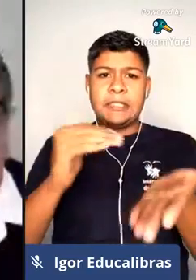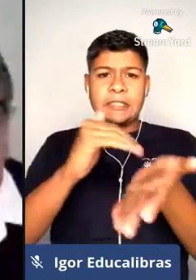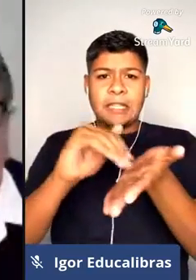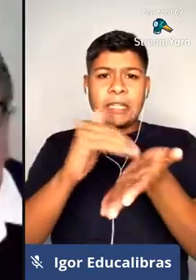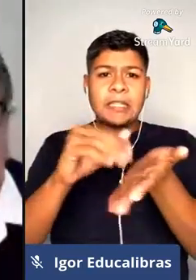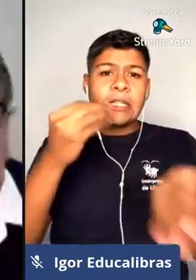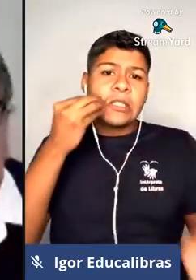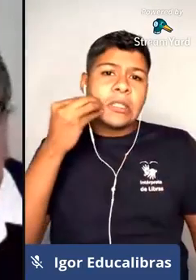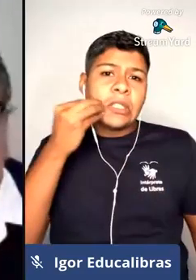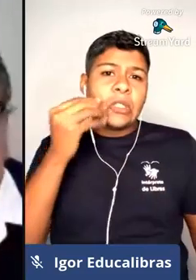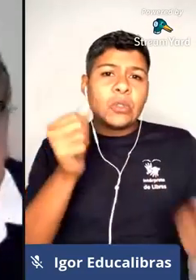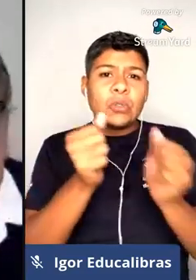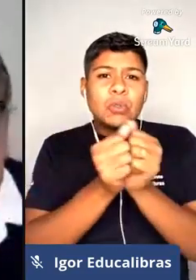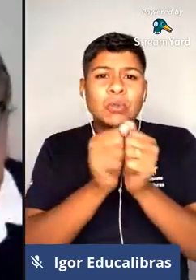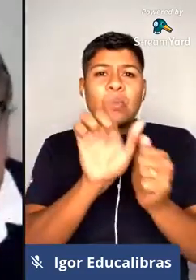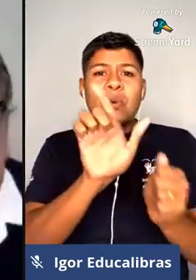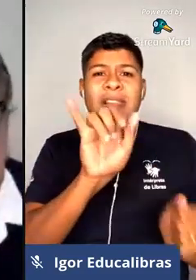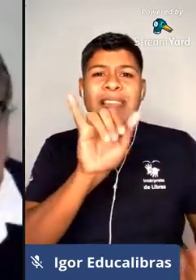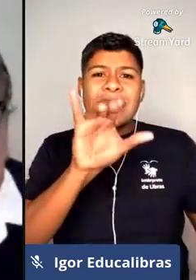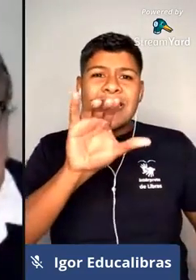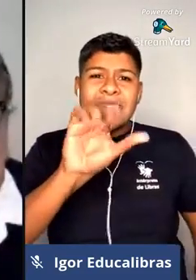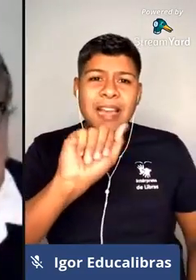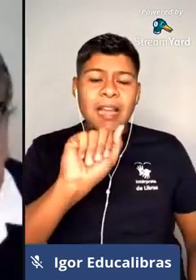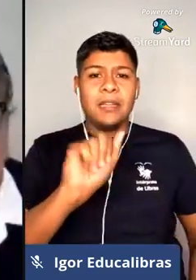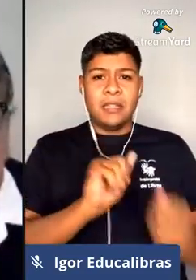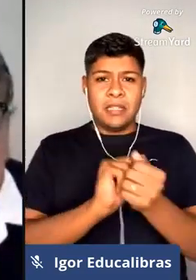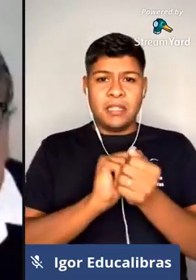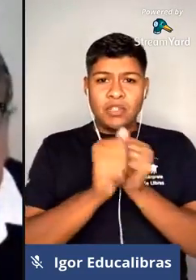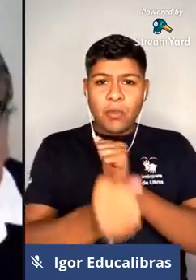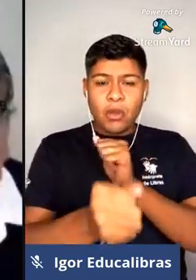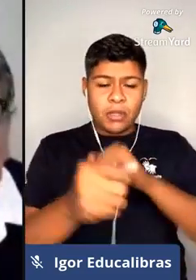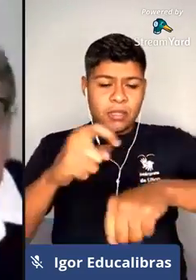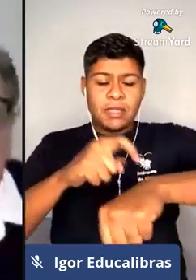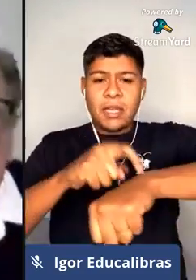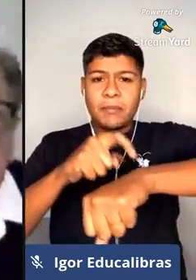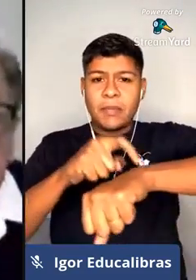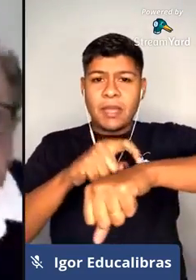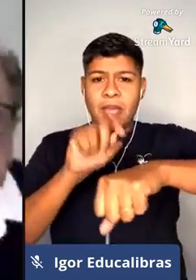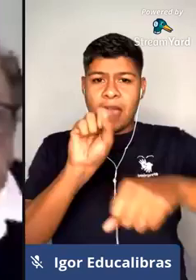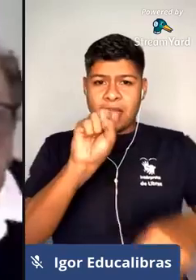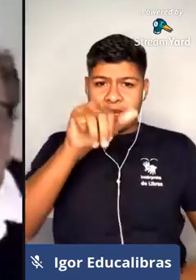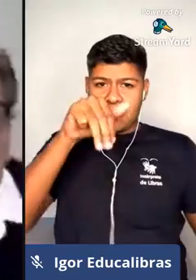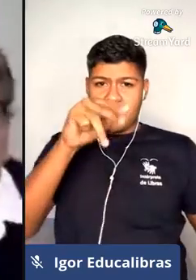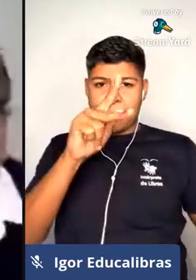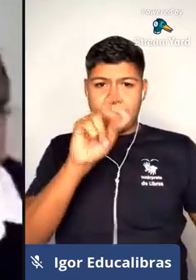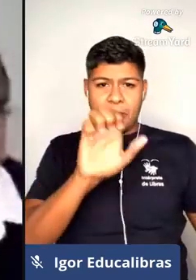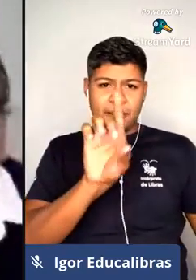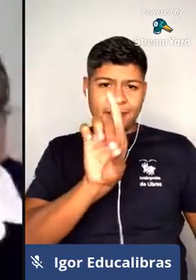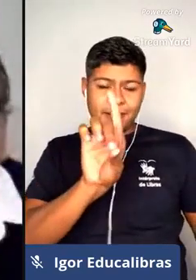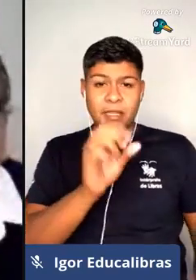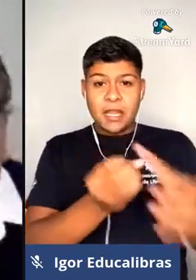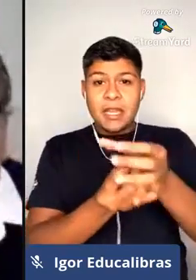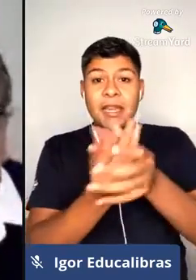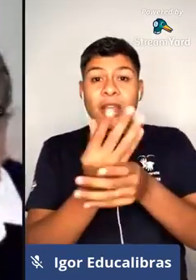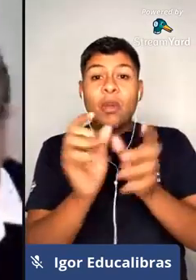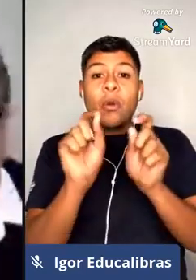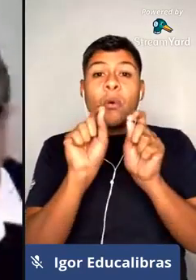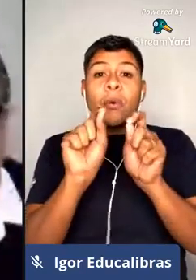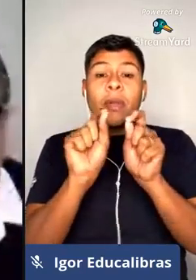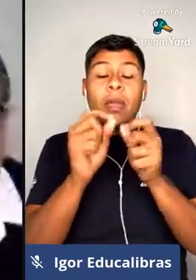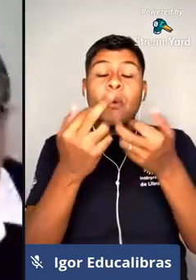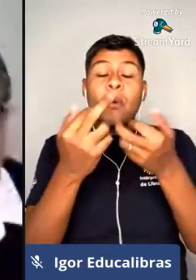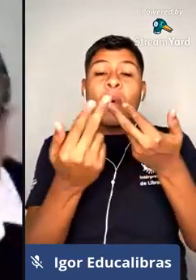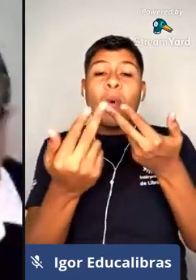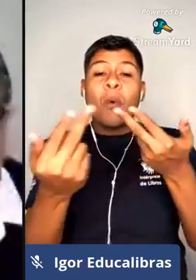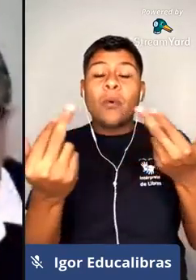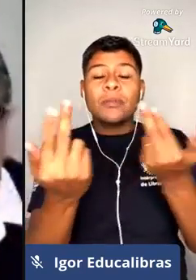tentei, junto com a Lica, que estava lá na área esportiva, na época da SMPED, criar algo parecido